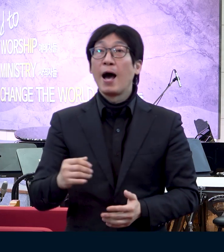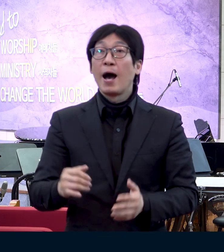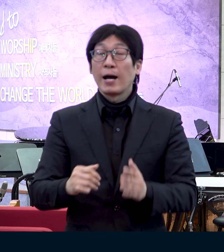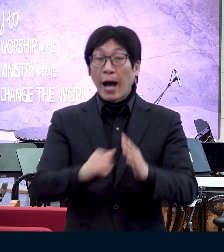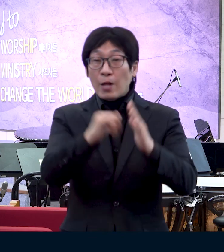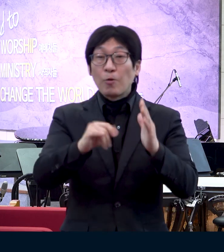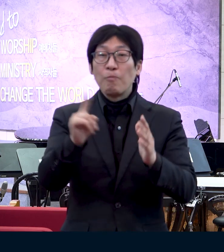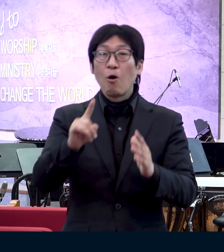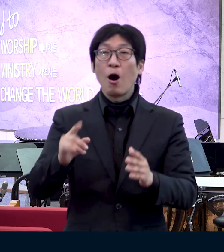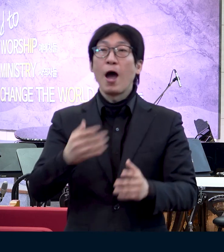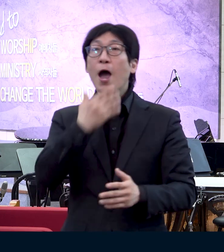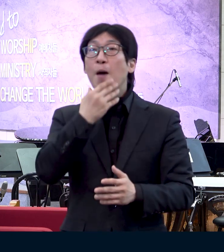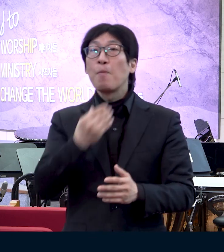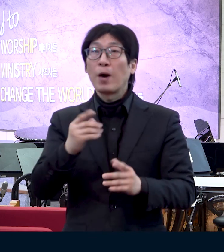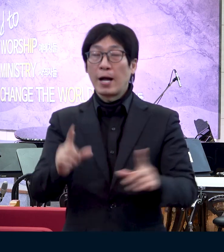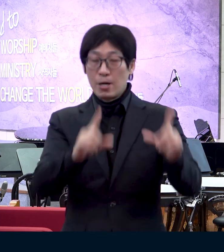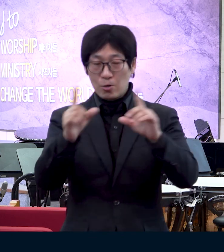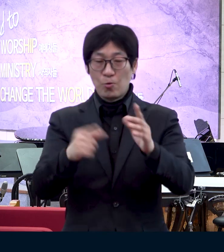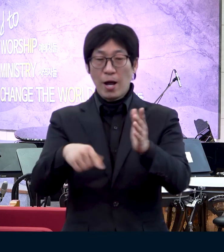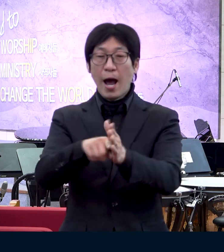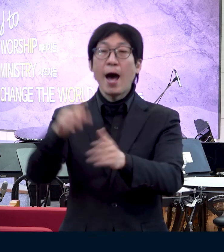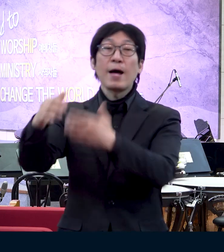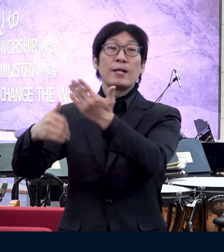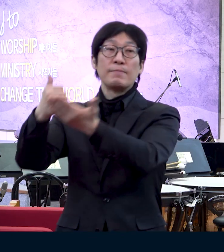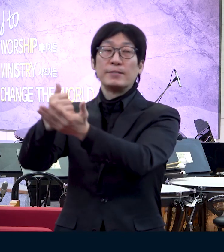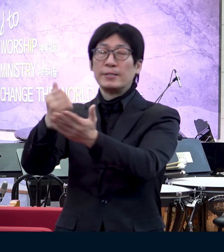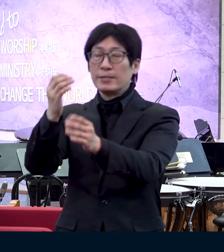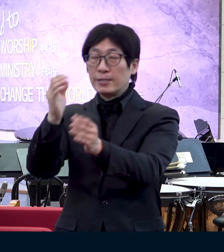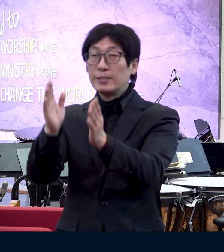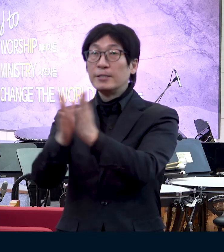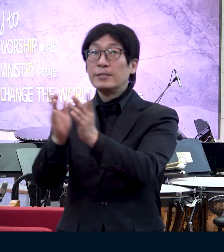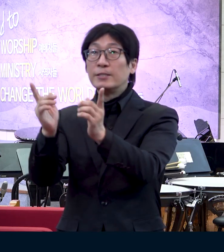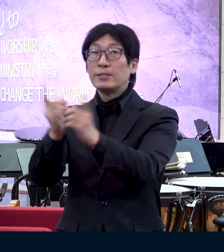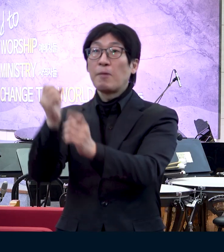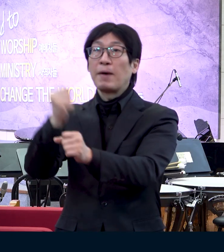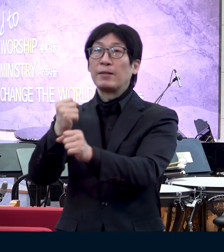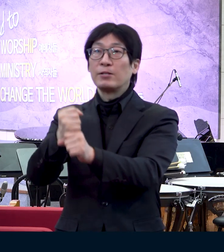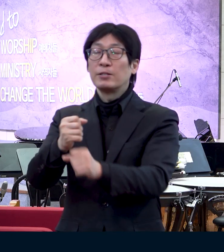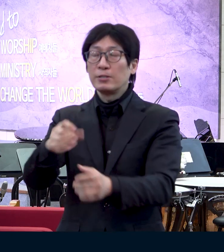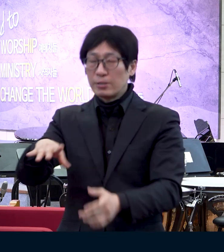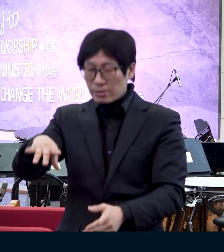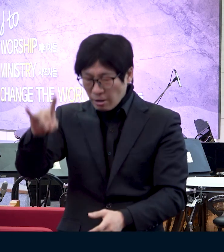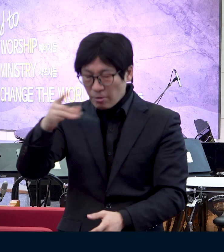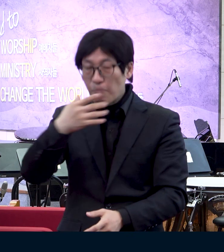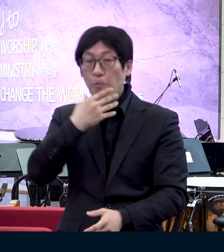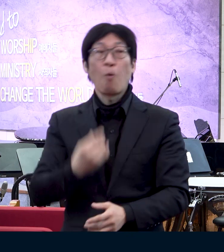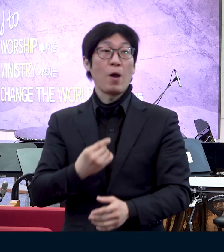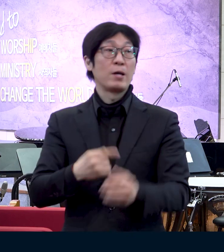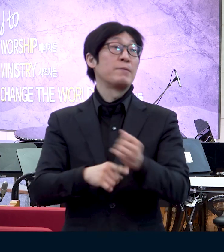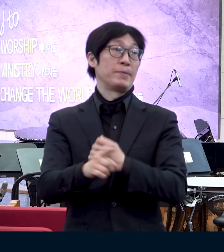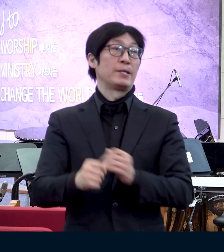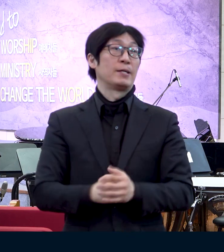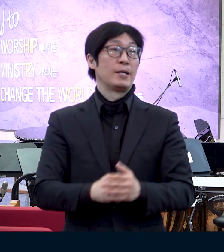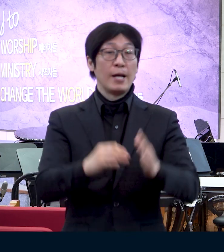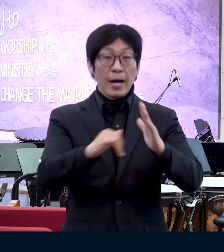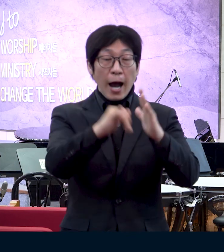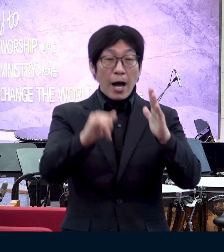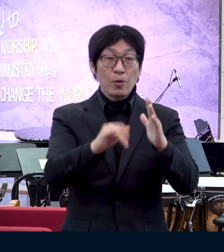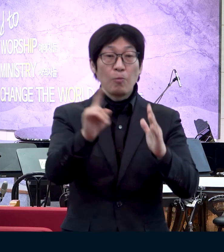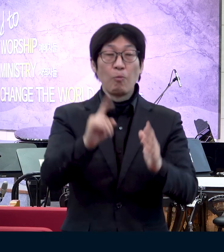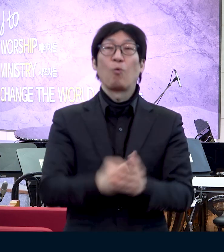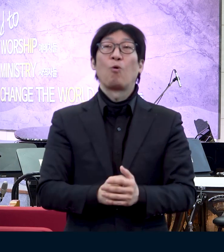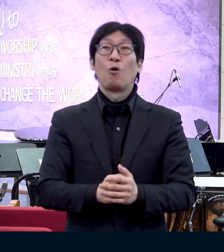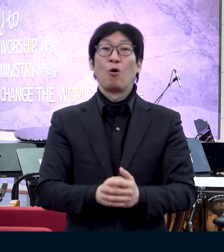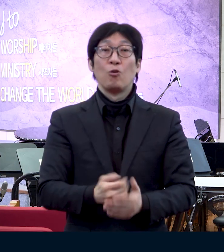하기 위하여 하나님이 직접 만드신 최초의 축복이에요. 다시 말합니다. 가족은요